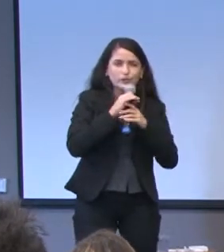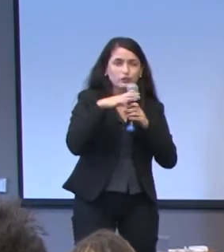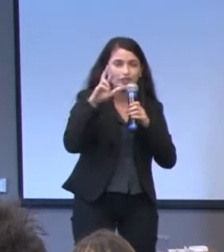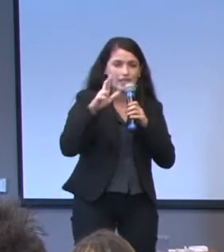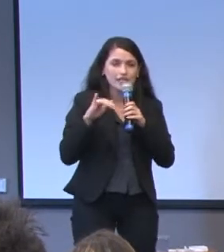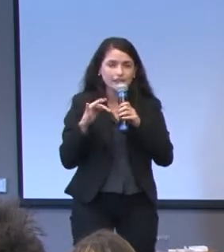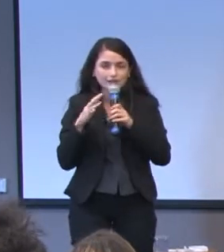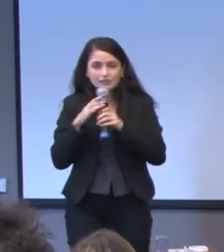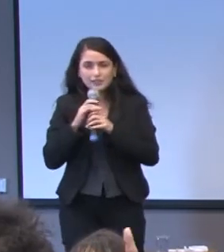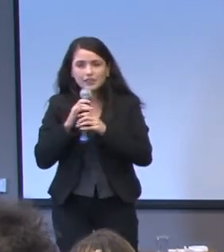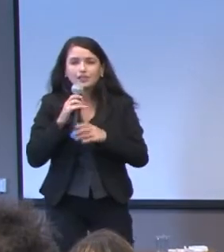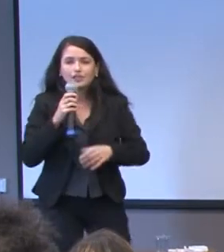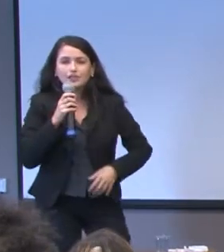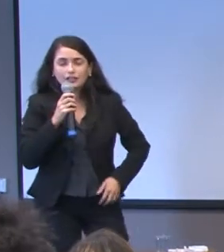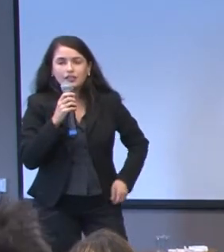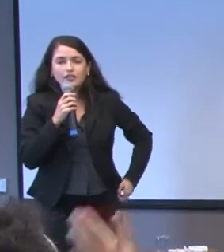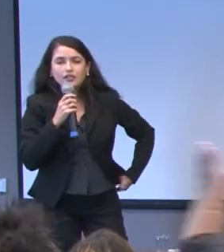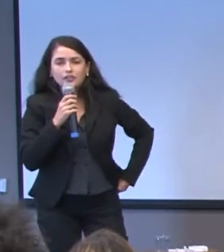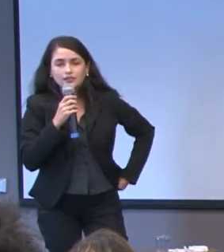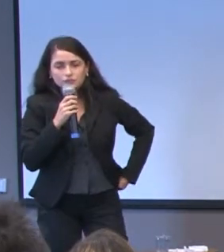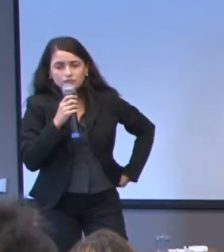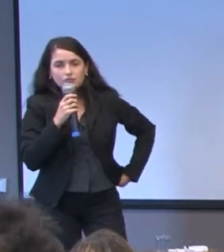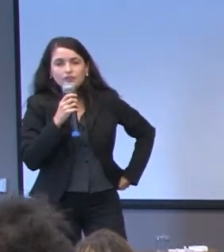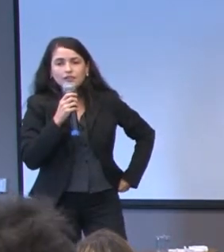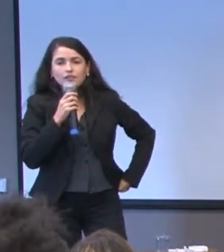a pergunta da Rita.